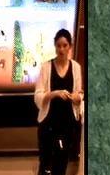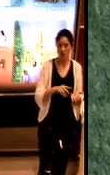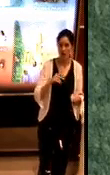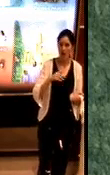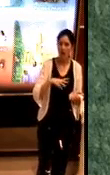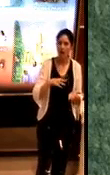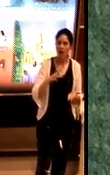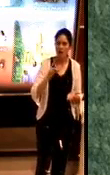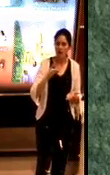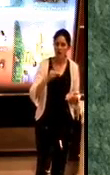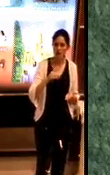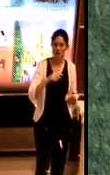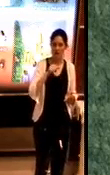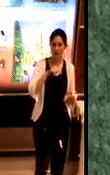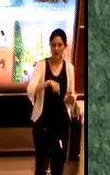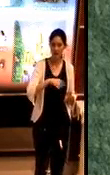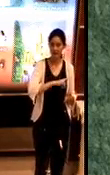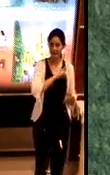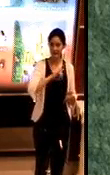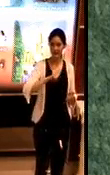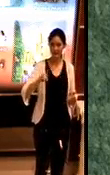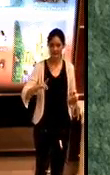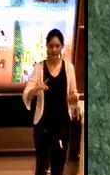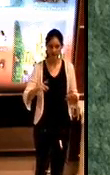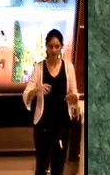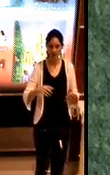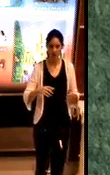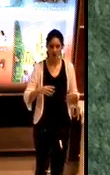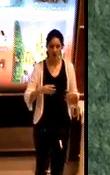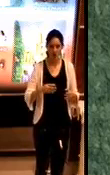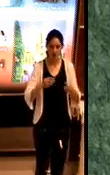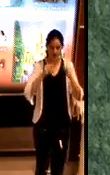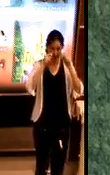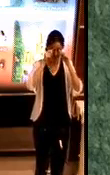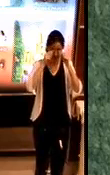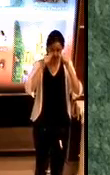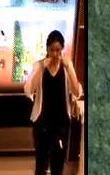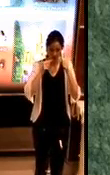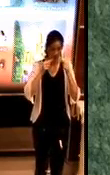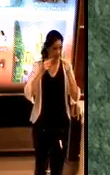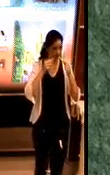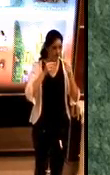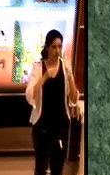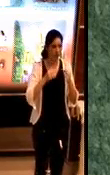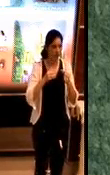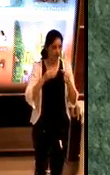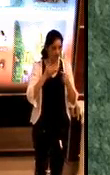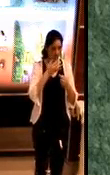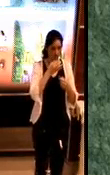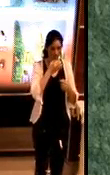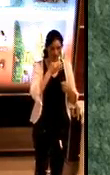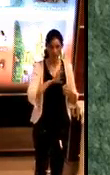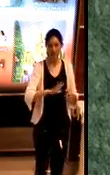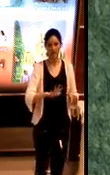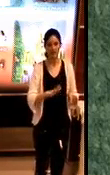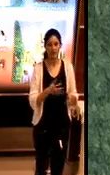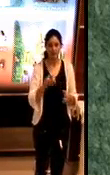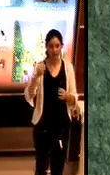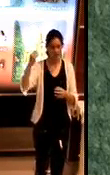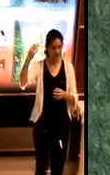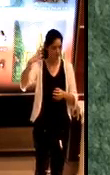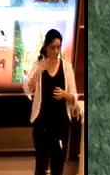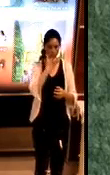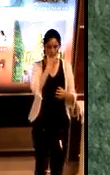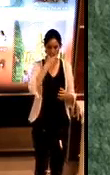el entendimiento de los incrédulos para que no les resplandezca la luz del Evangelio de la gloria de Cristo,